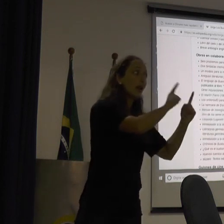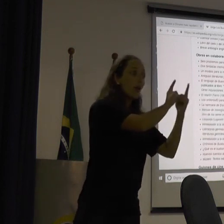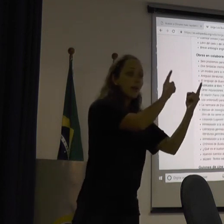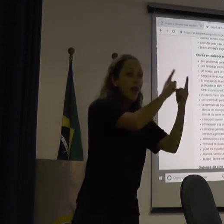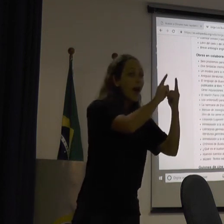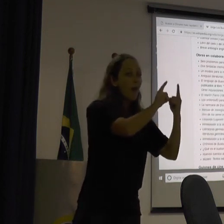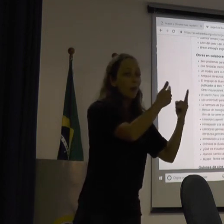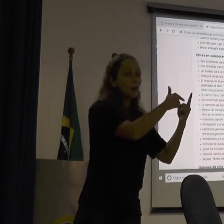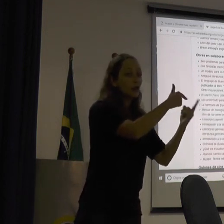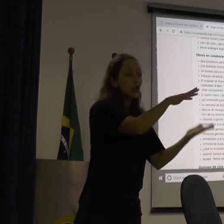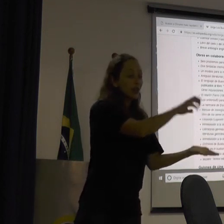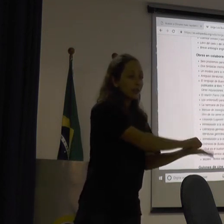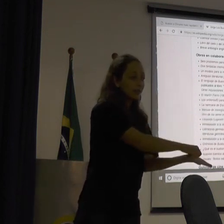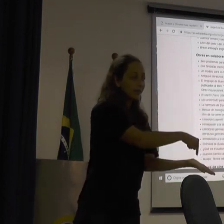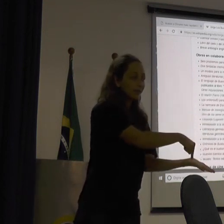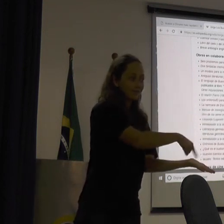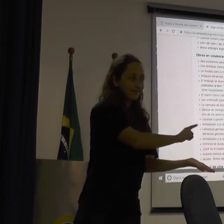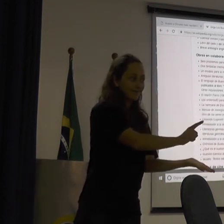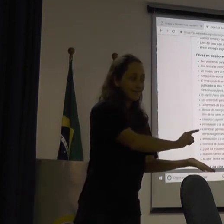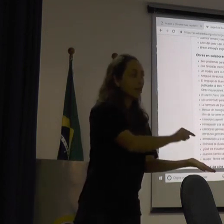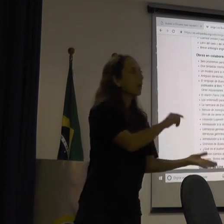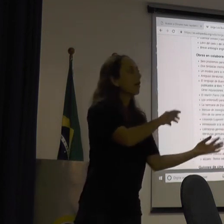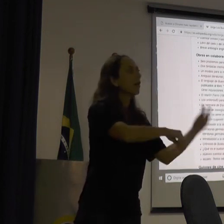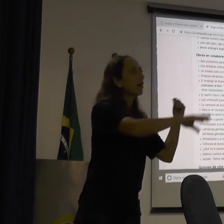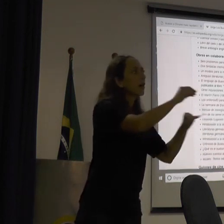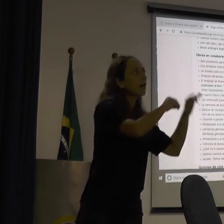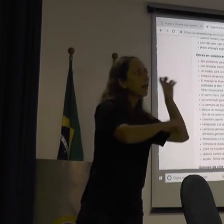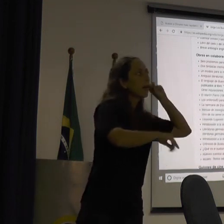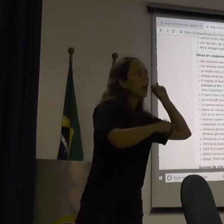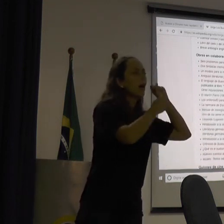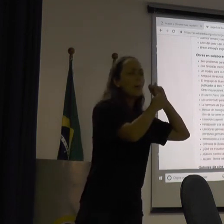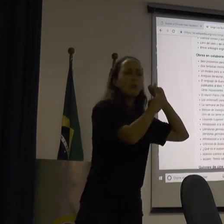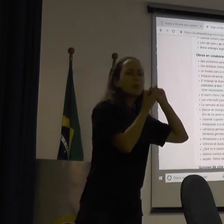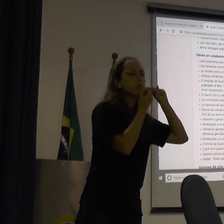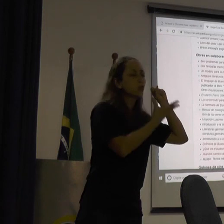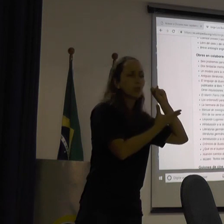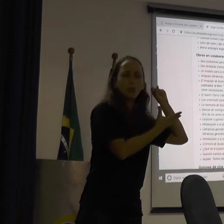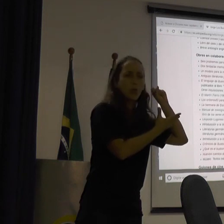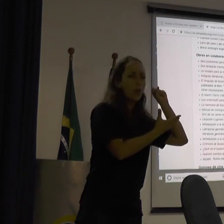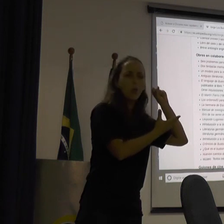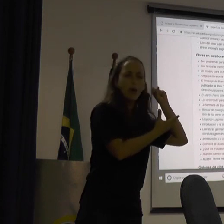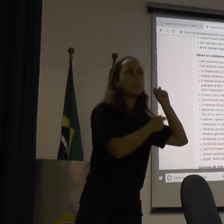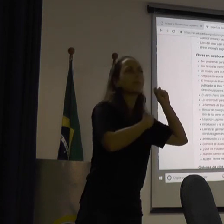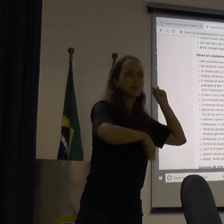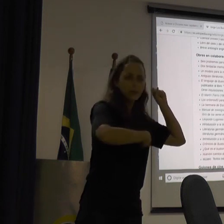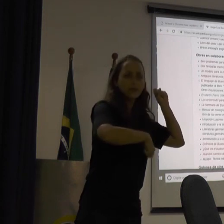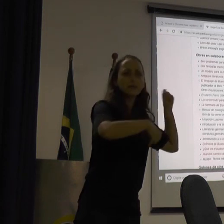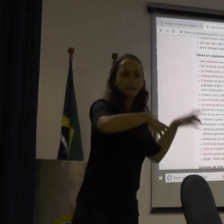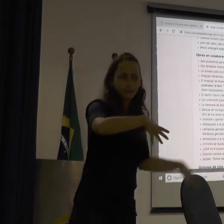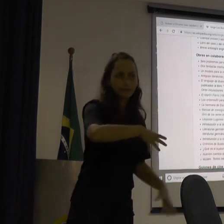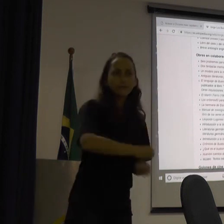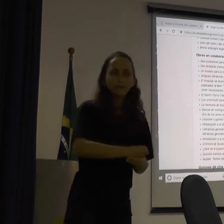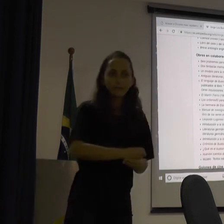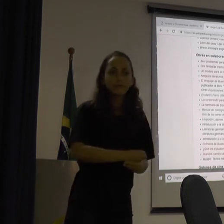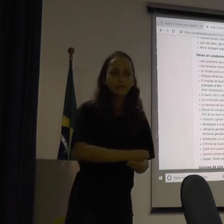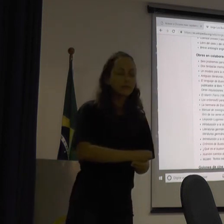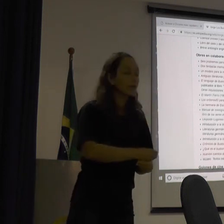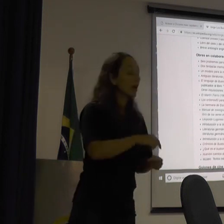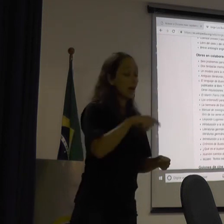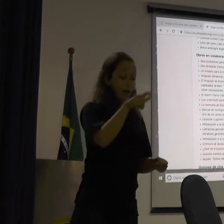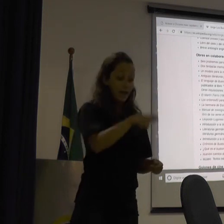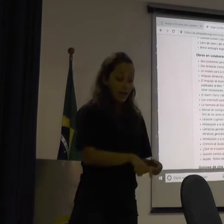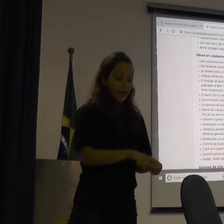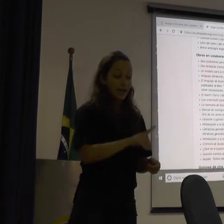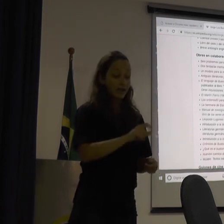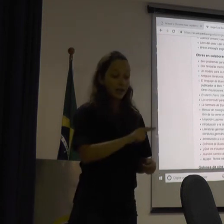não, essa história aí para mim é tão boa ou melhor das que estão no cânone. E a partir do momento que apareceu na tradução do